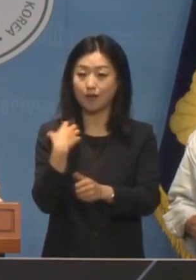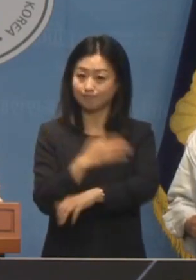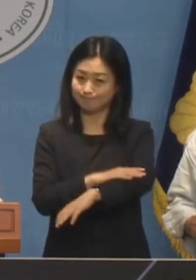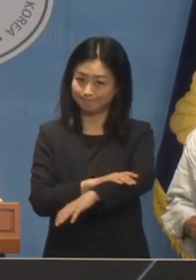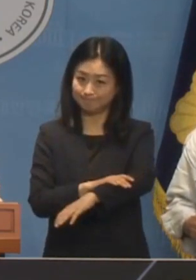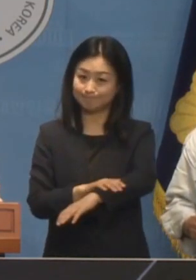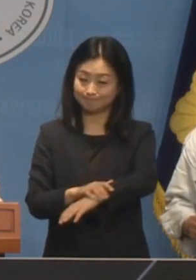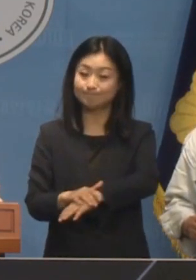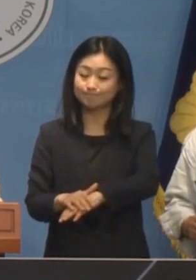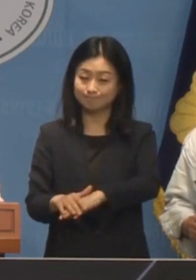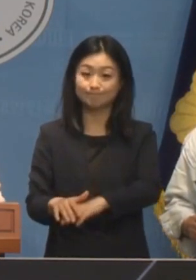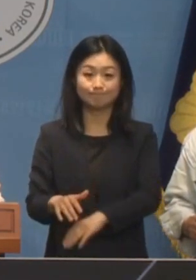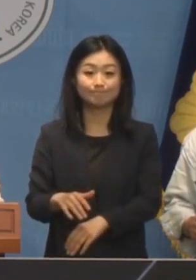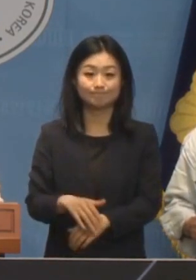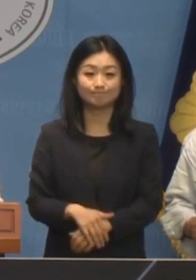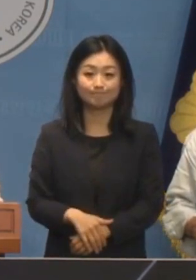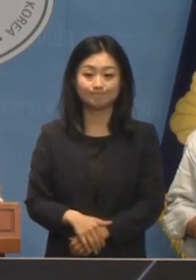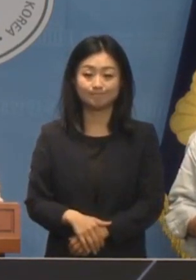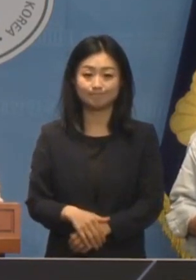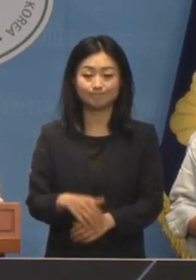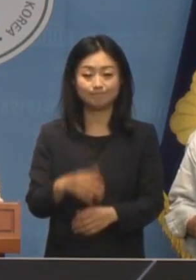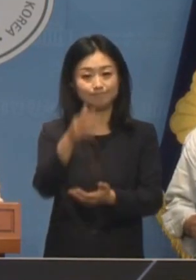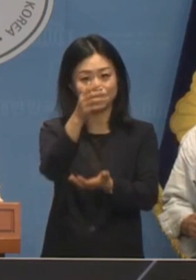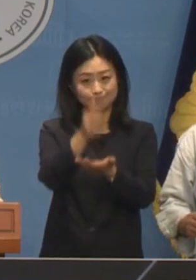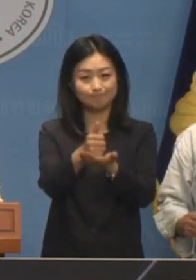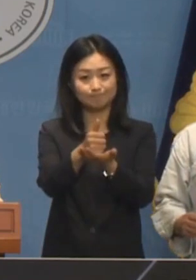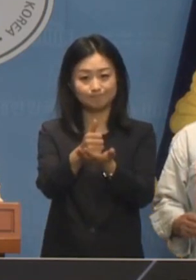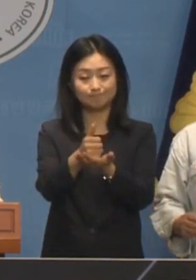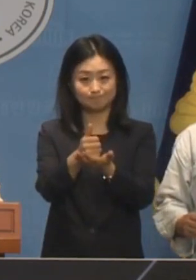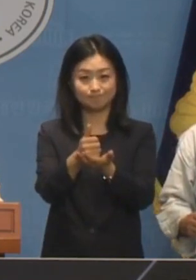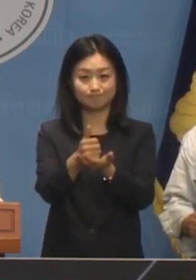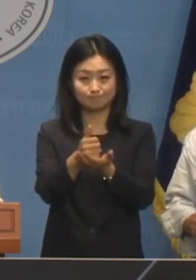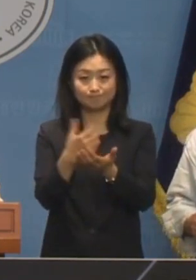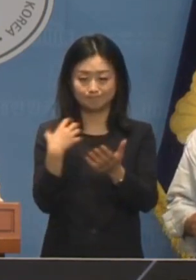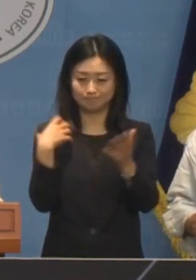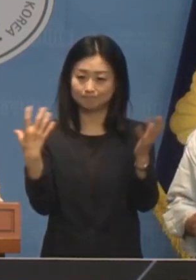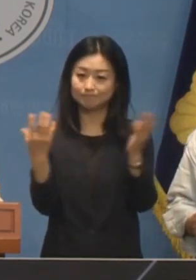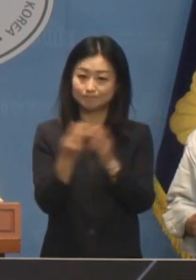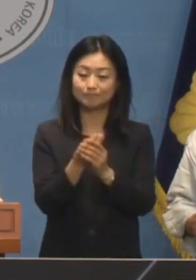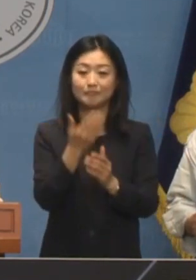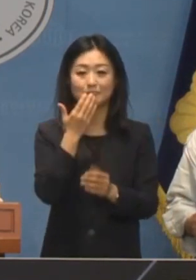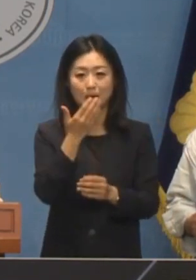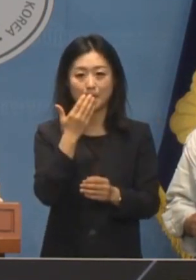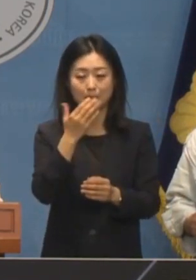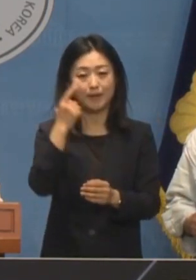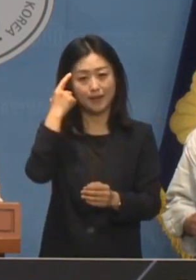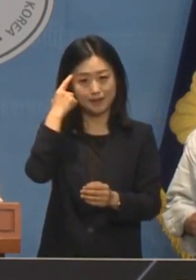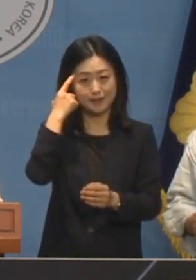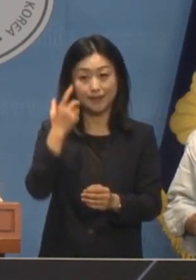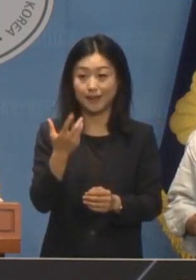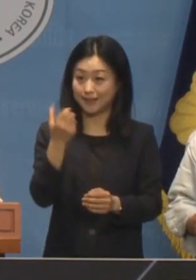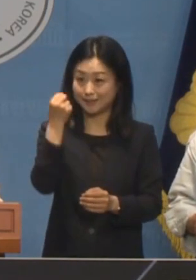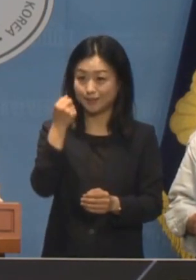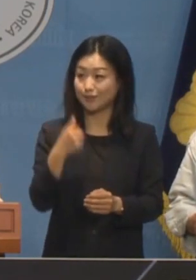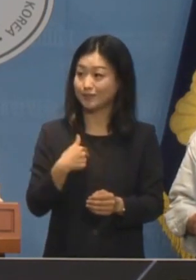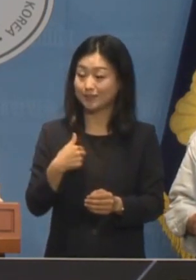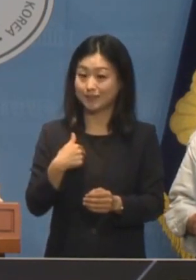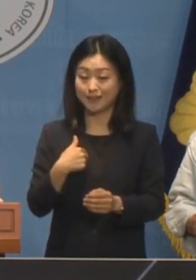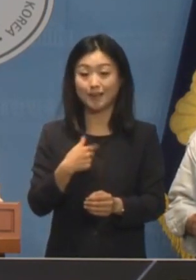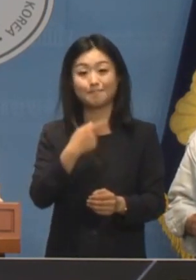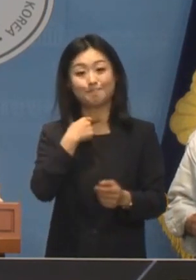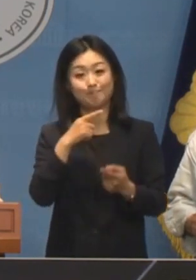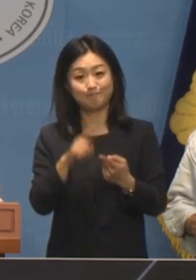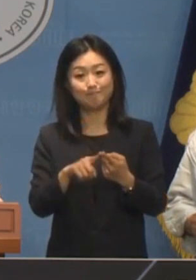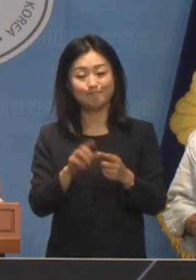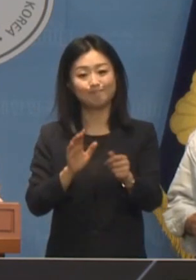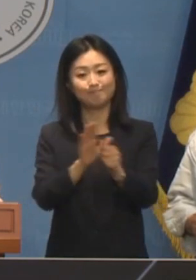그리고 충분히 위원장 그 직무를 잘 수행할 수 있다 하고 저희들은 판단을